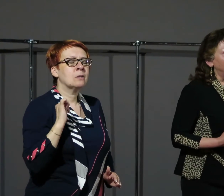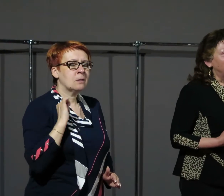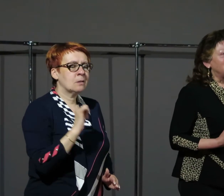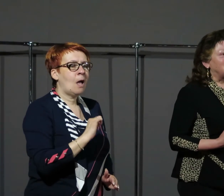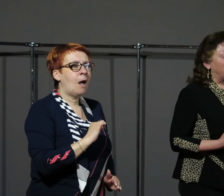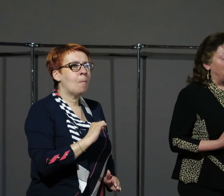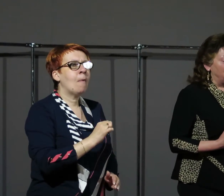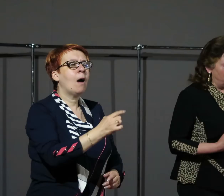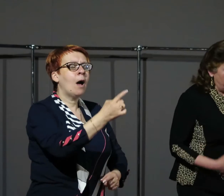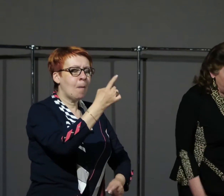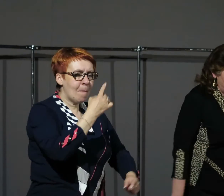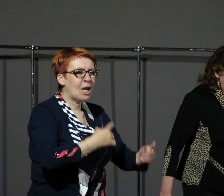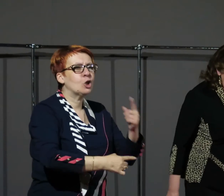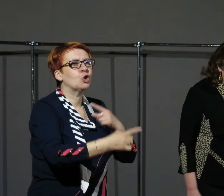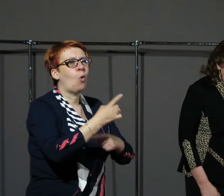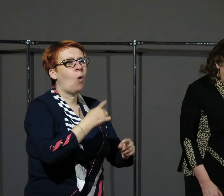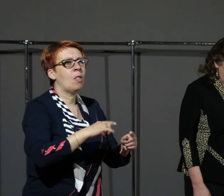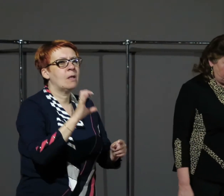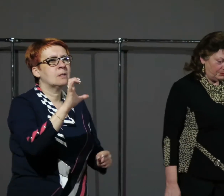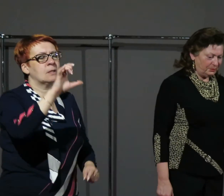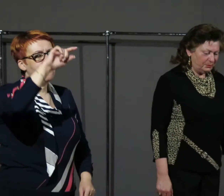пришел с войны.